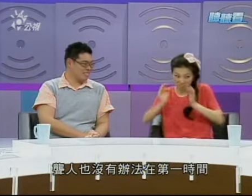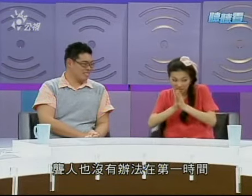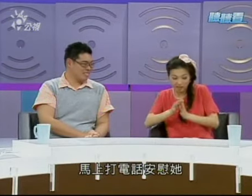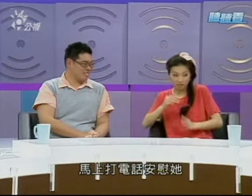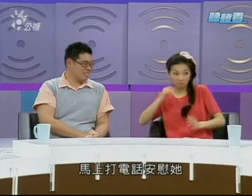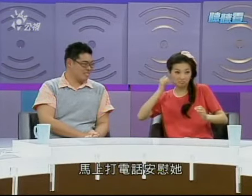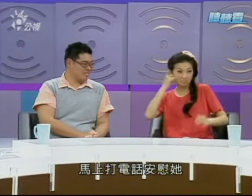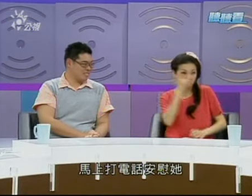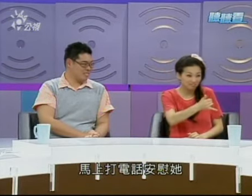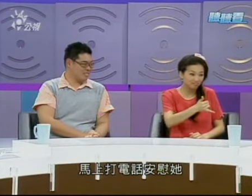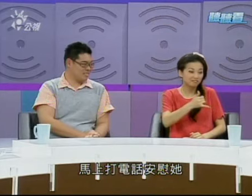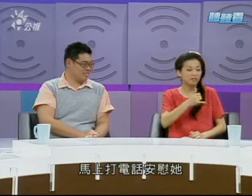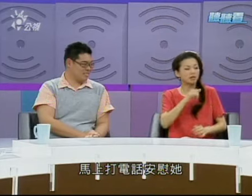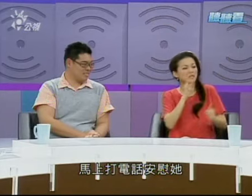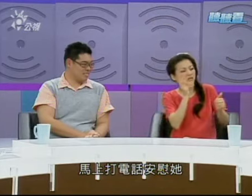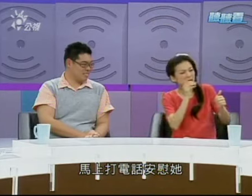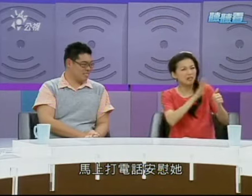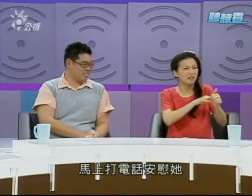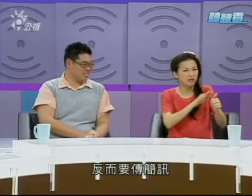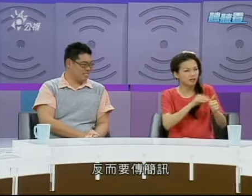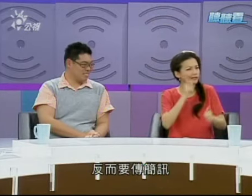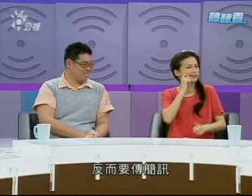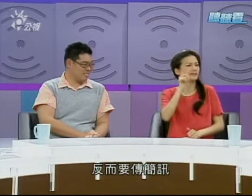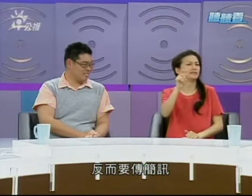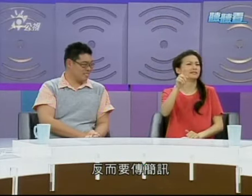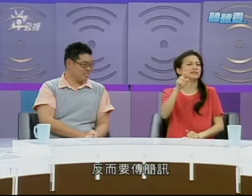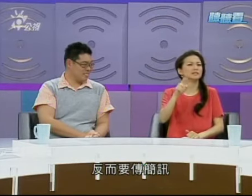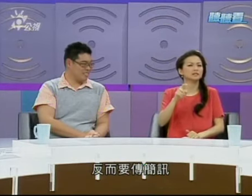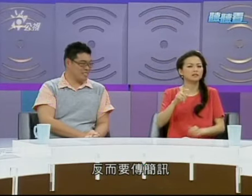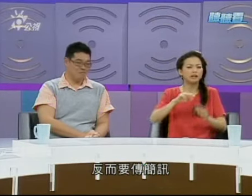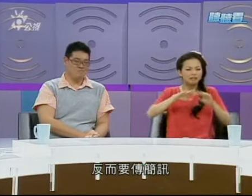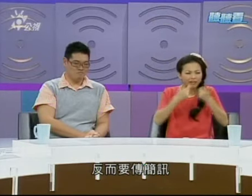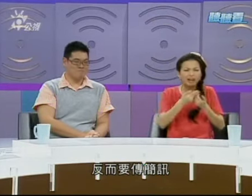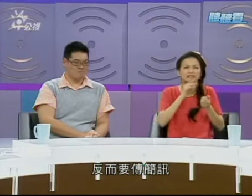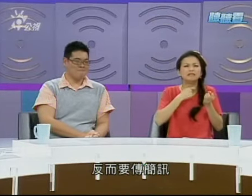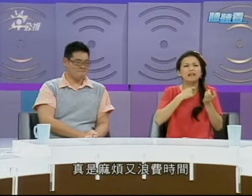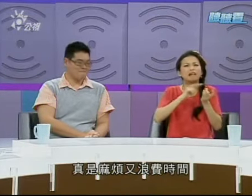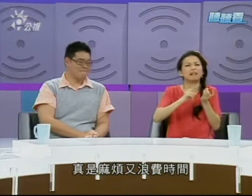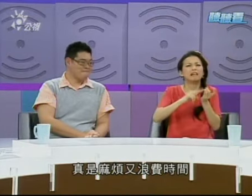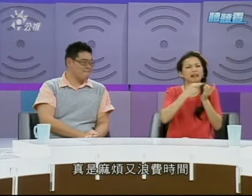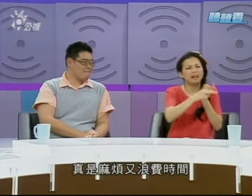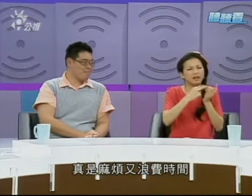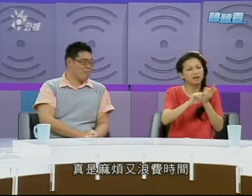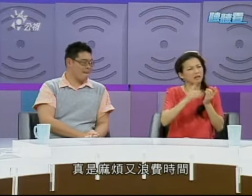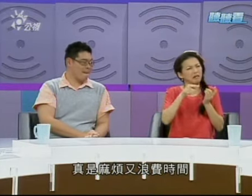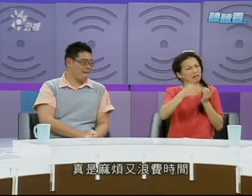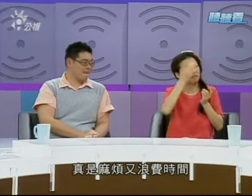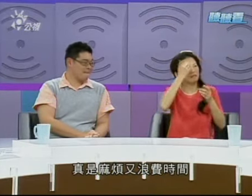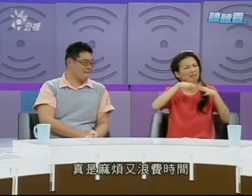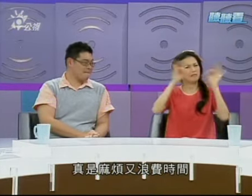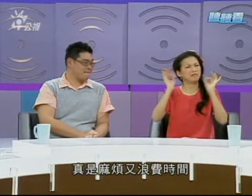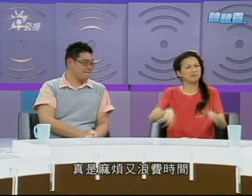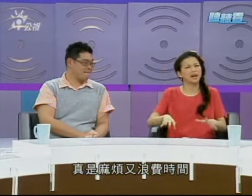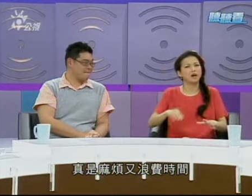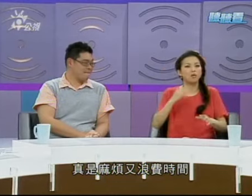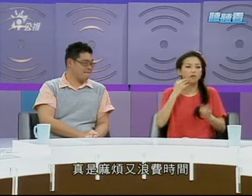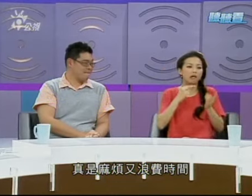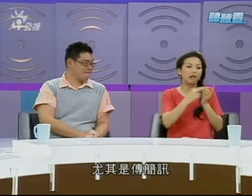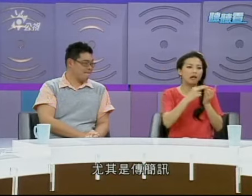马上打电话安慰他反而要传简讯真是麻烦又浪费时间尤